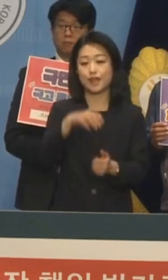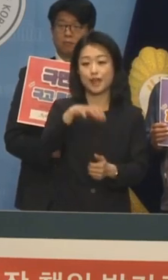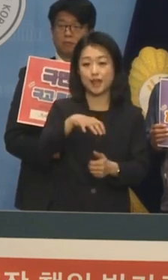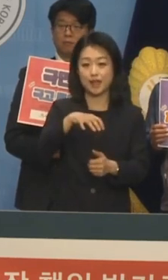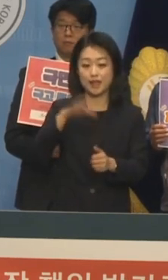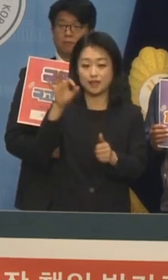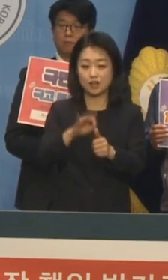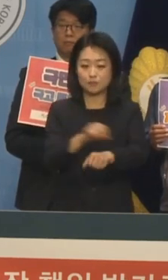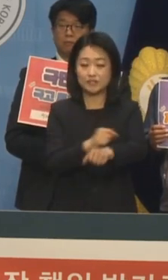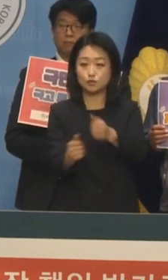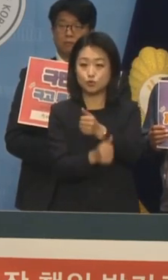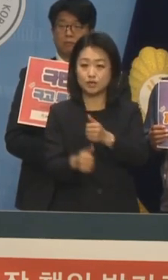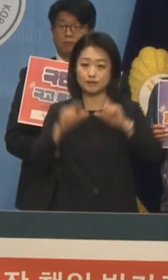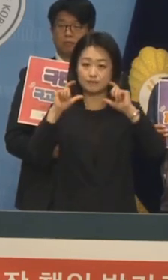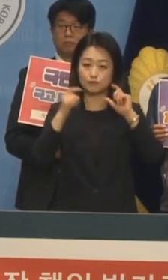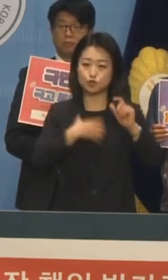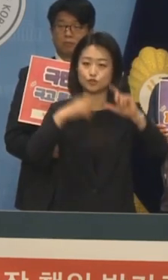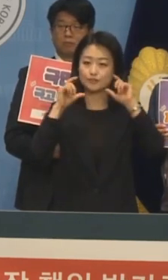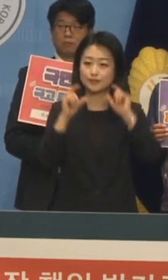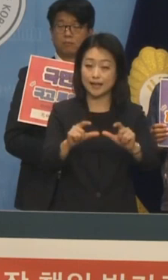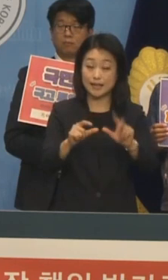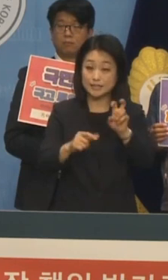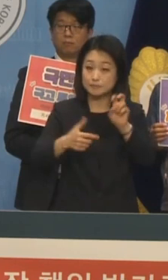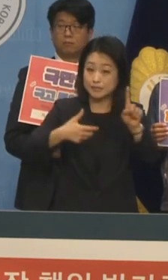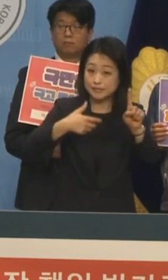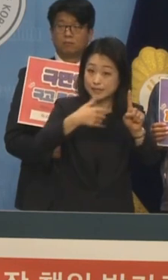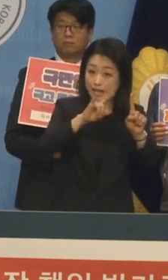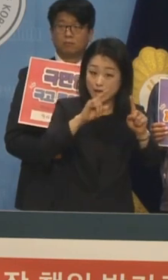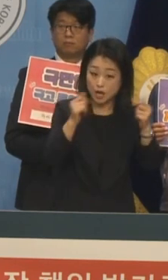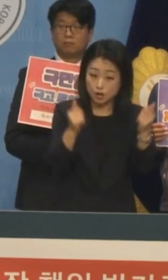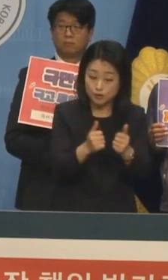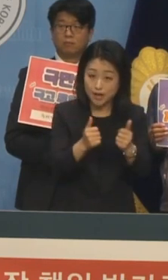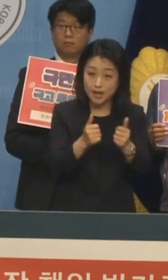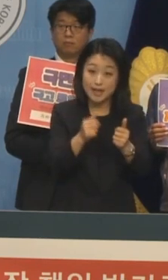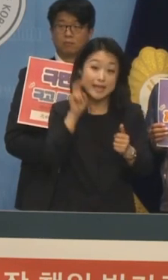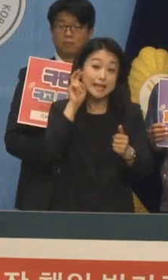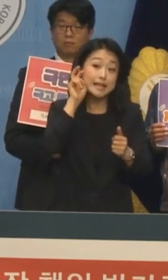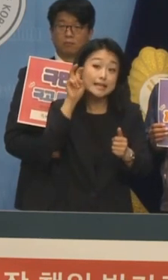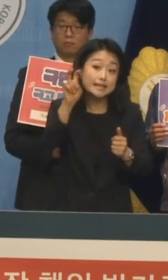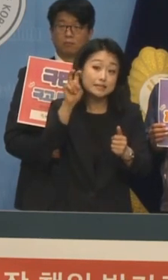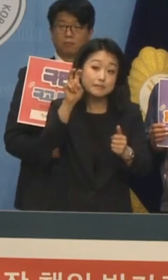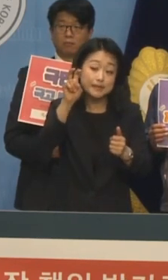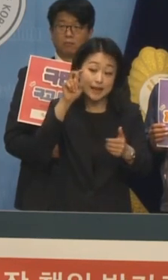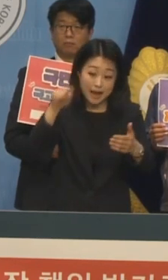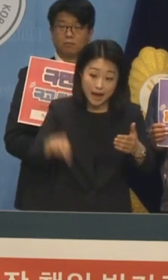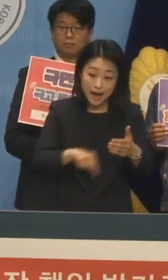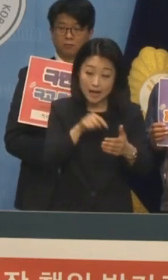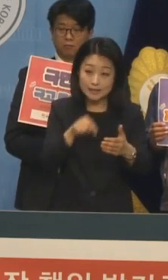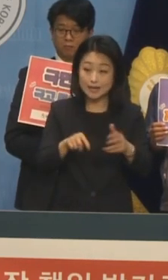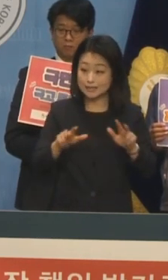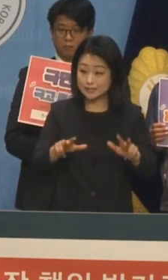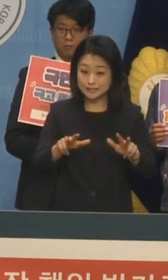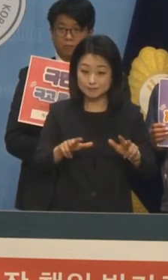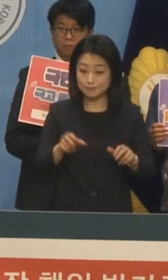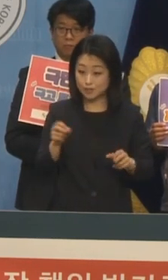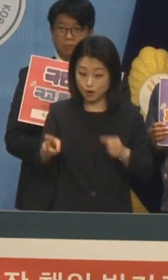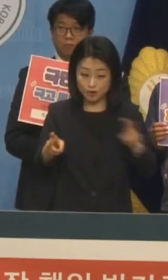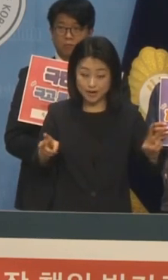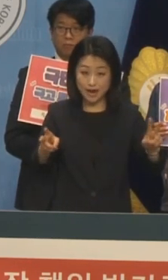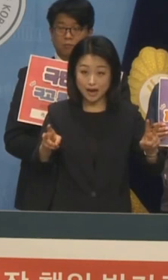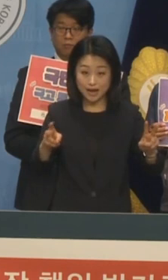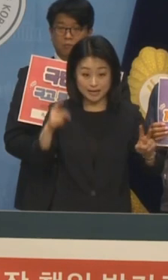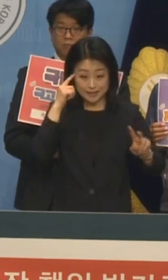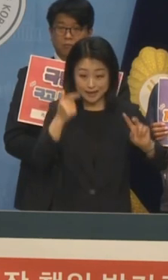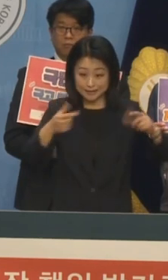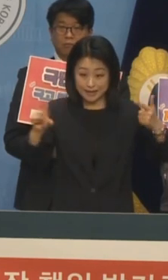연금특위를 규탄합니다. 특히 21대 국회가 20여일이나 남아있음에도 불구하고 협상 결렬을 이유로 활동